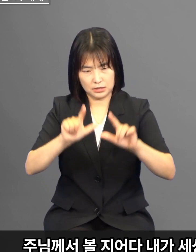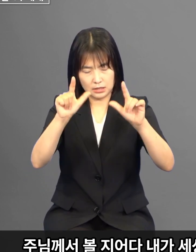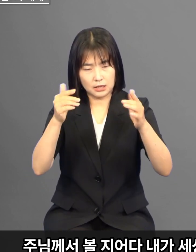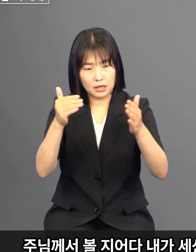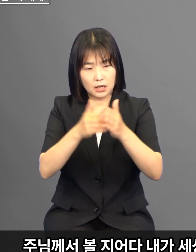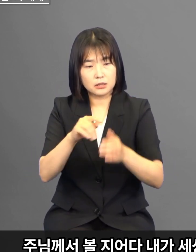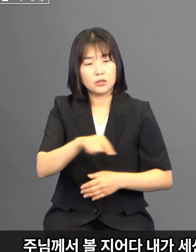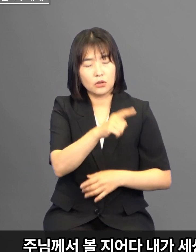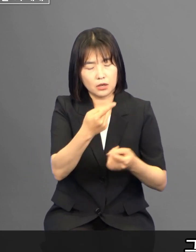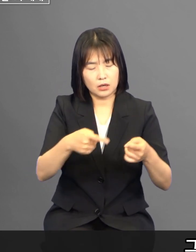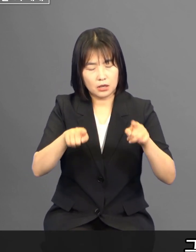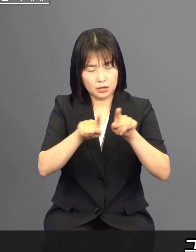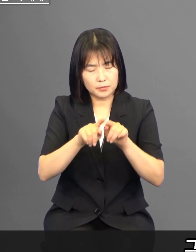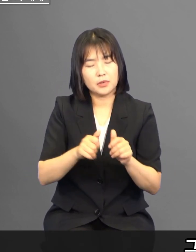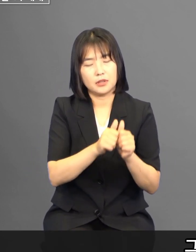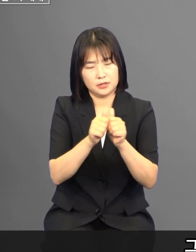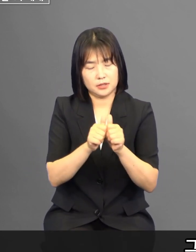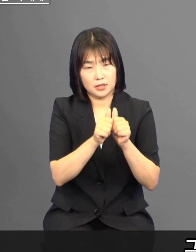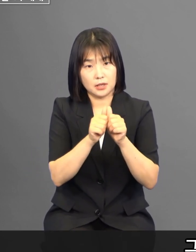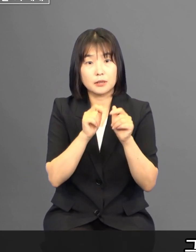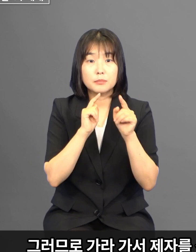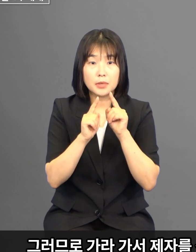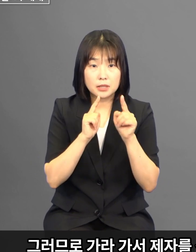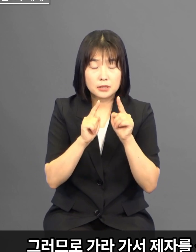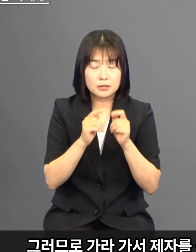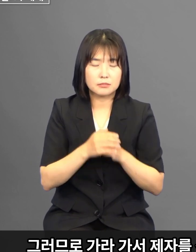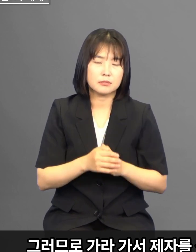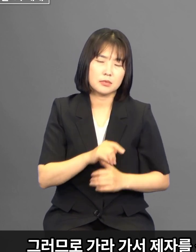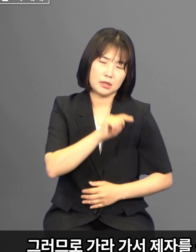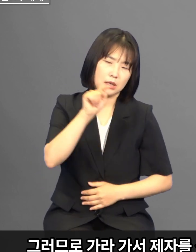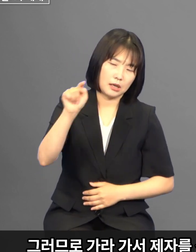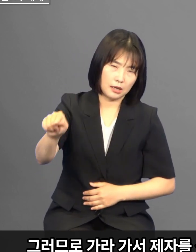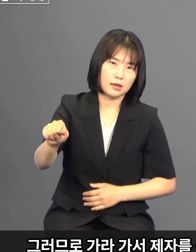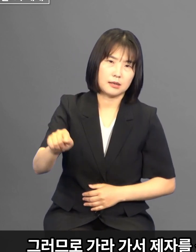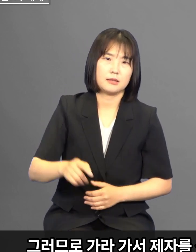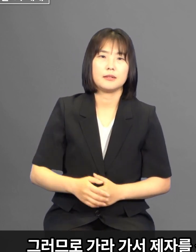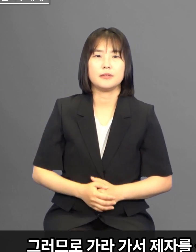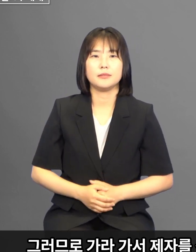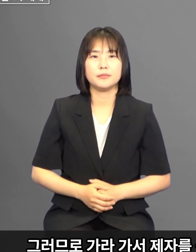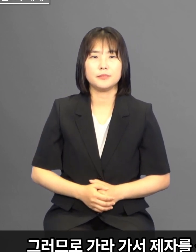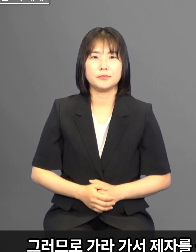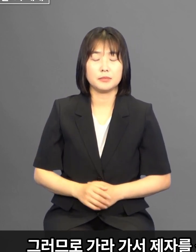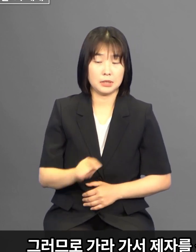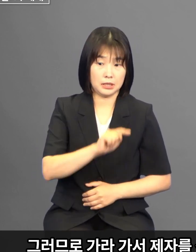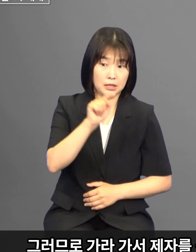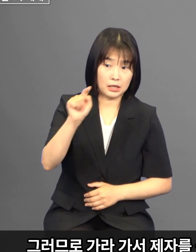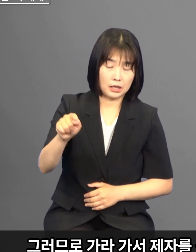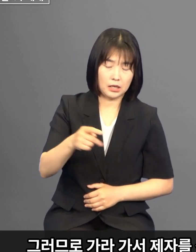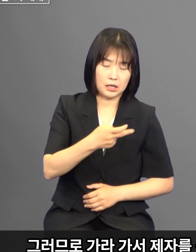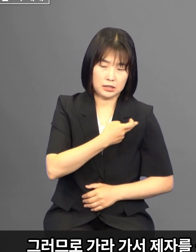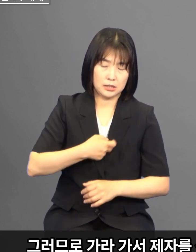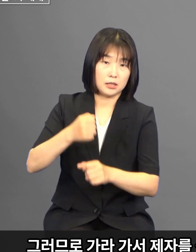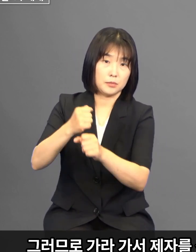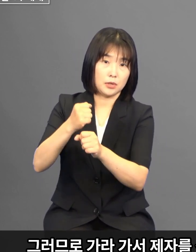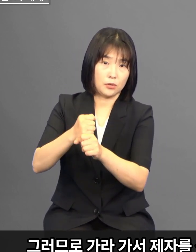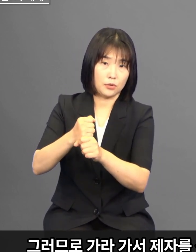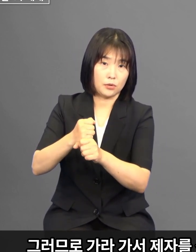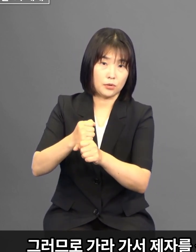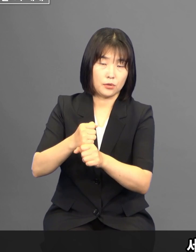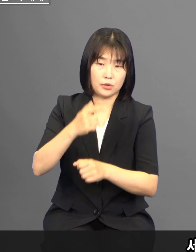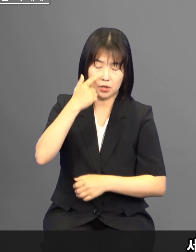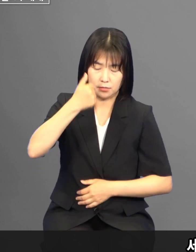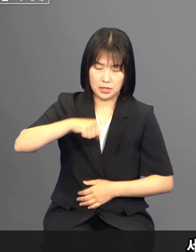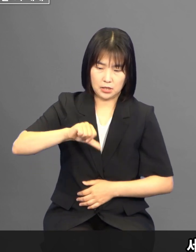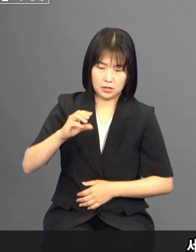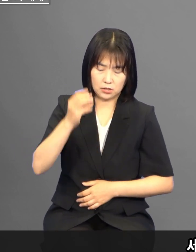함께하시리라. 그 말씀은 가라, 그러므로 가라. 가서 제자를 삼고 아버지와 아들과 성령의